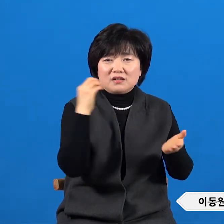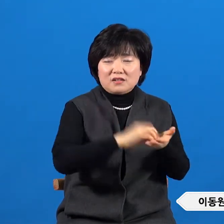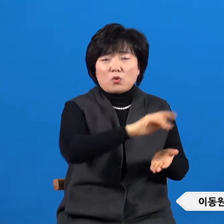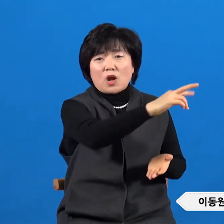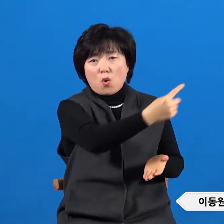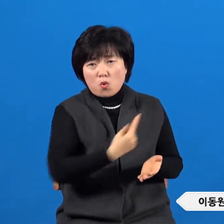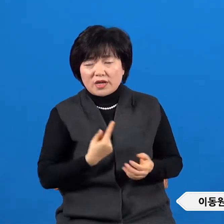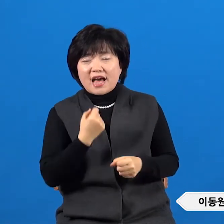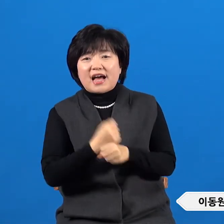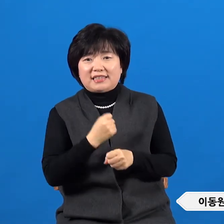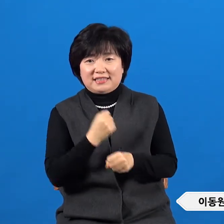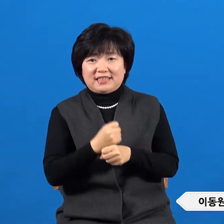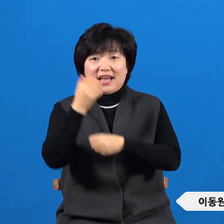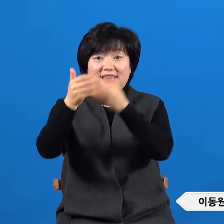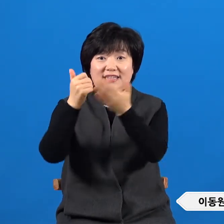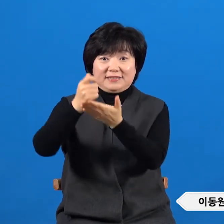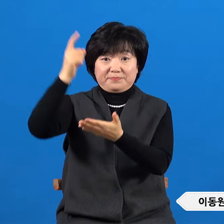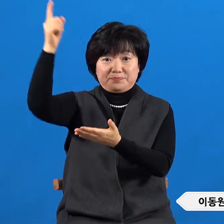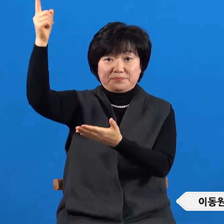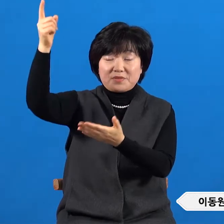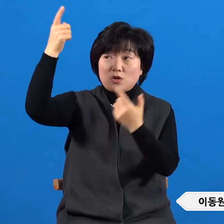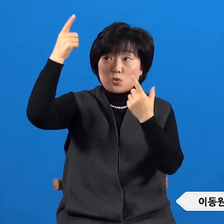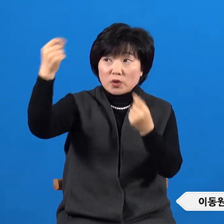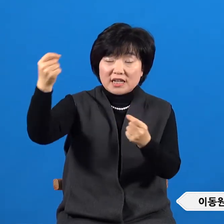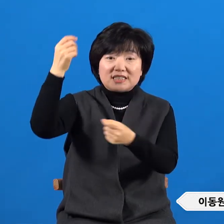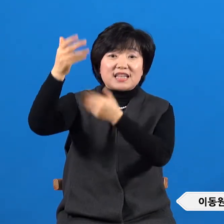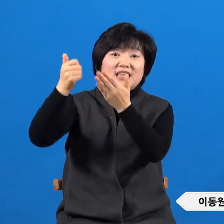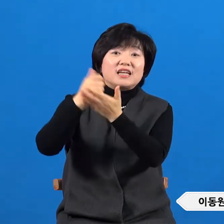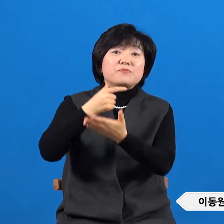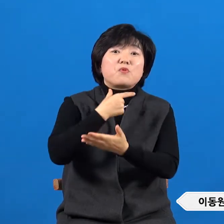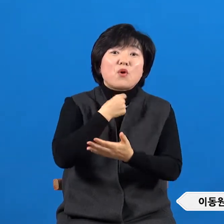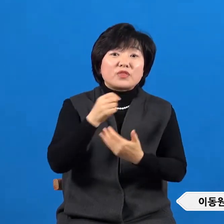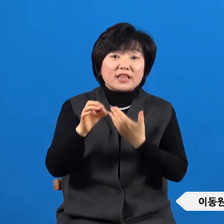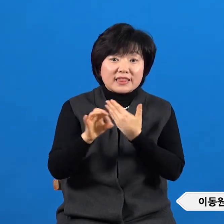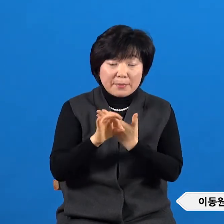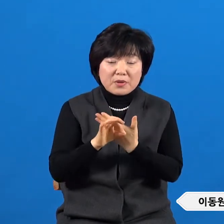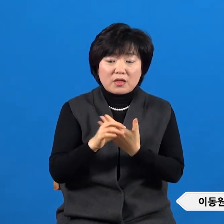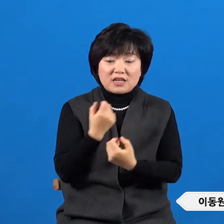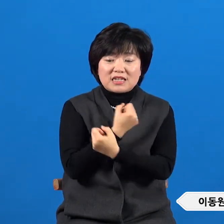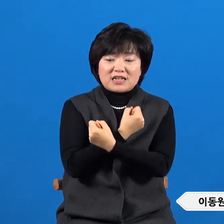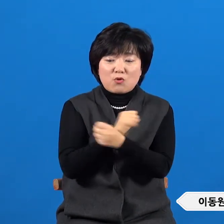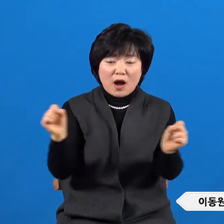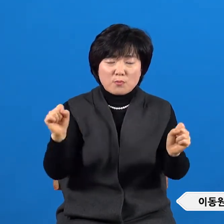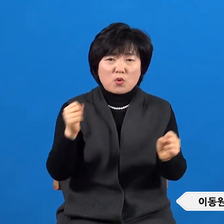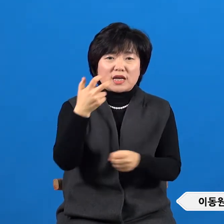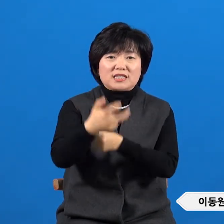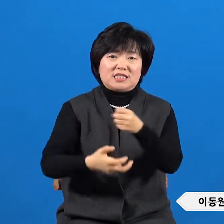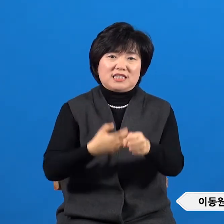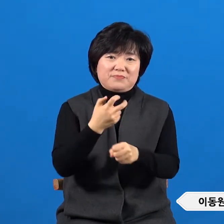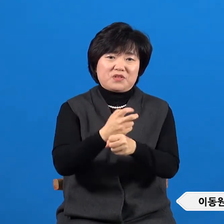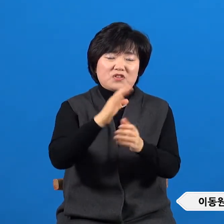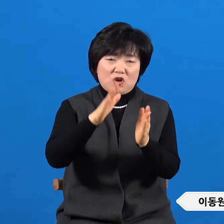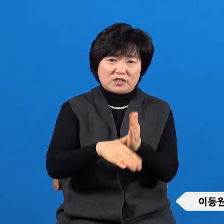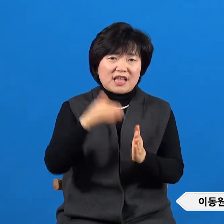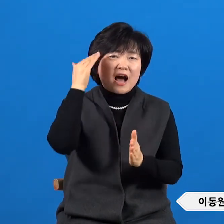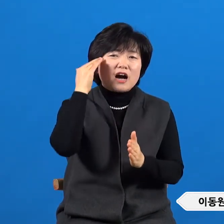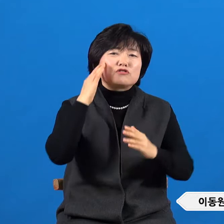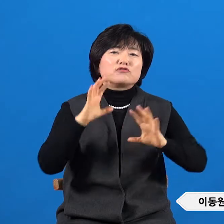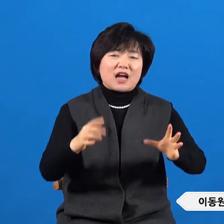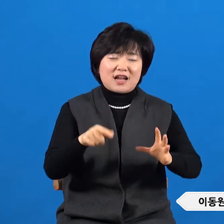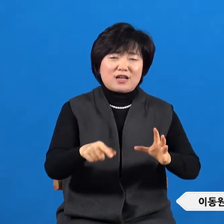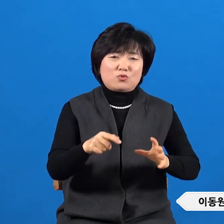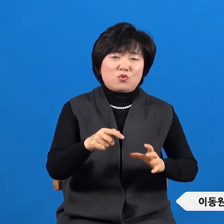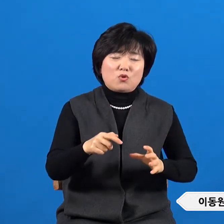하나님, 동일하신 하나님이 원하신다면 광복 70년에 하나님은 중요한 역사를 이